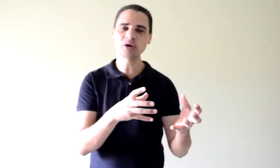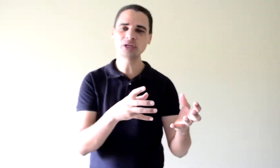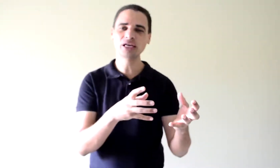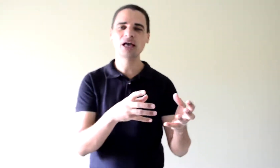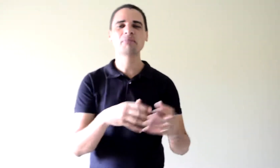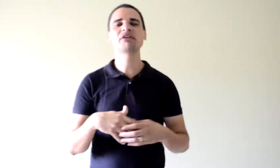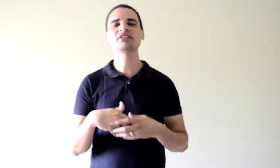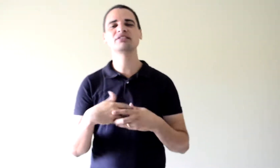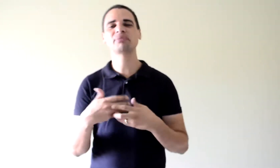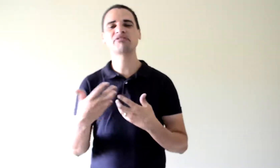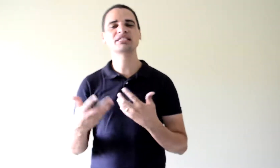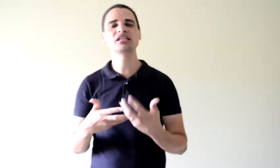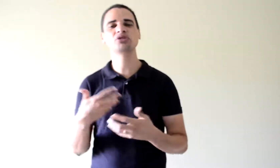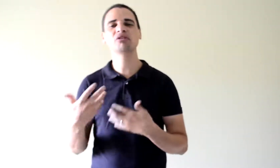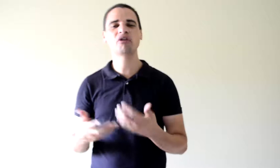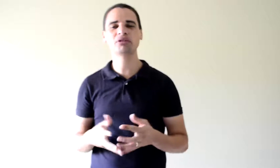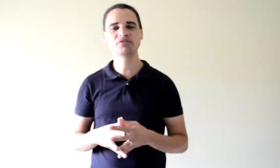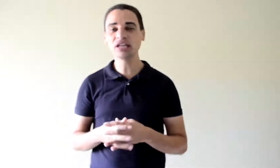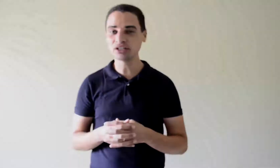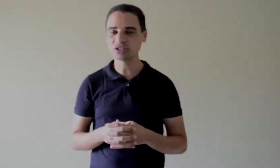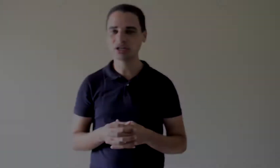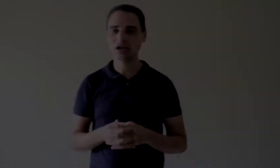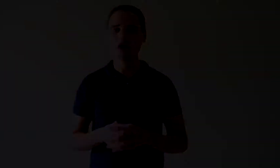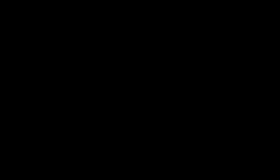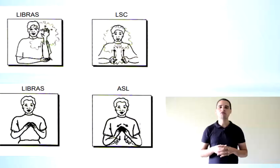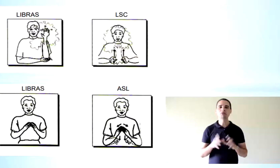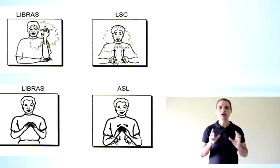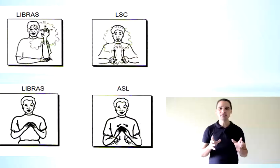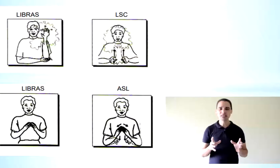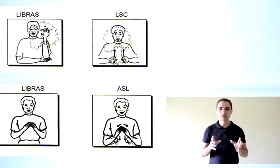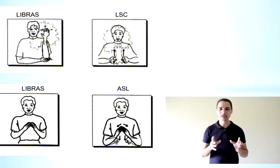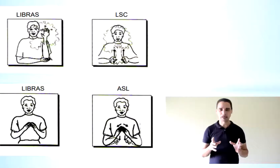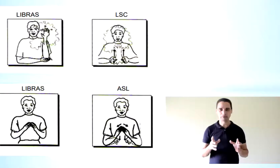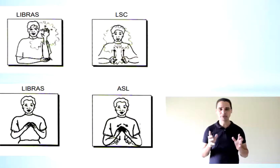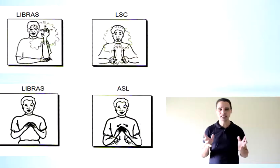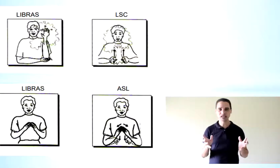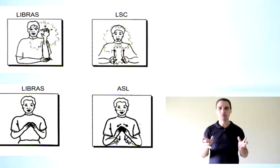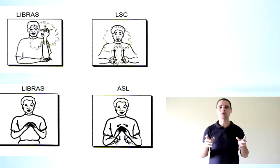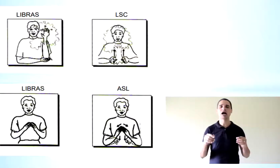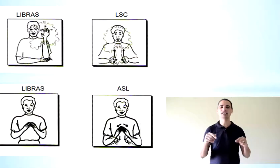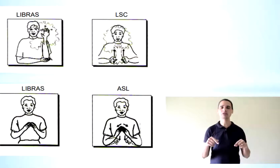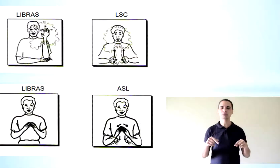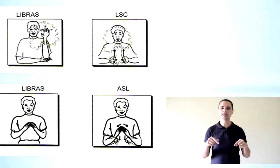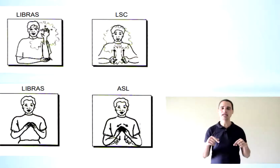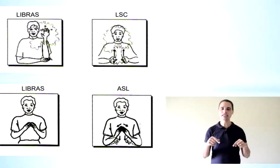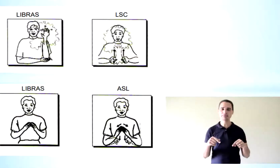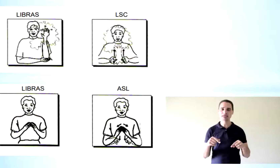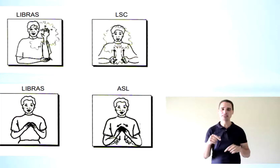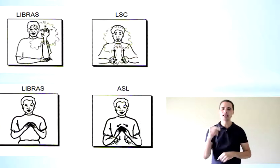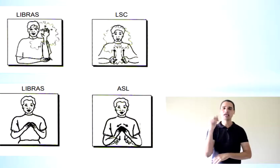ícone para fazerem de uma forma diferente. Vamos dar um exemplo aqui. Por exemplo, aqui na Libras,